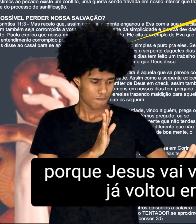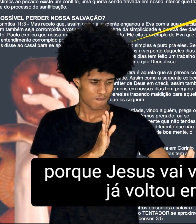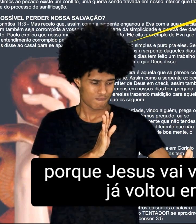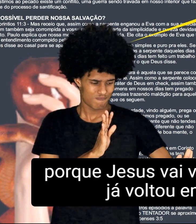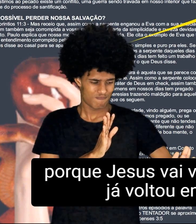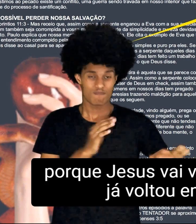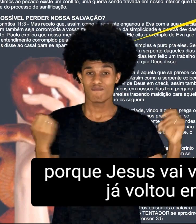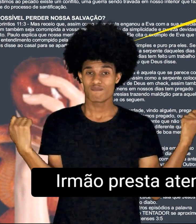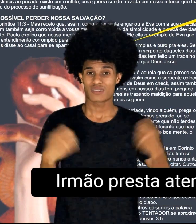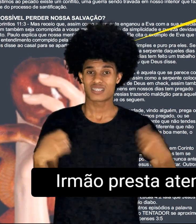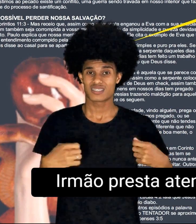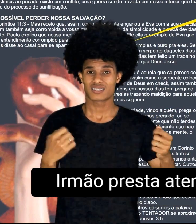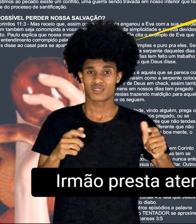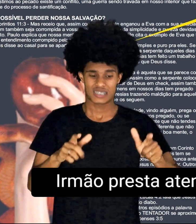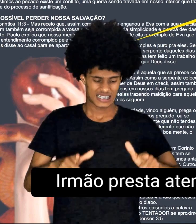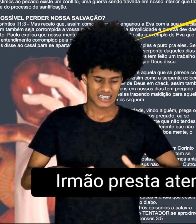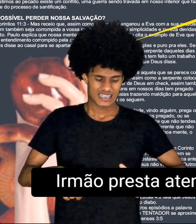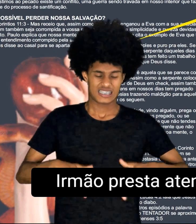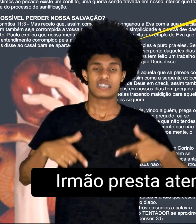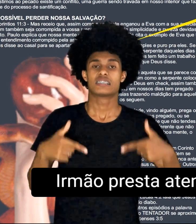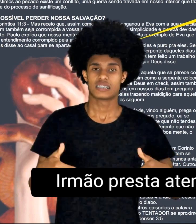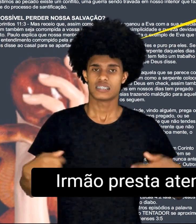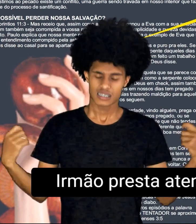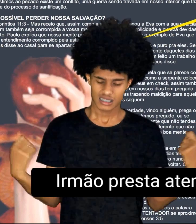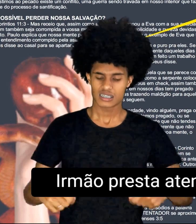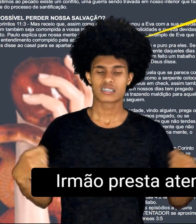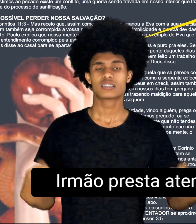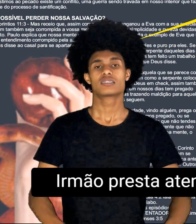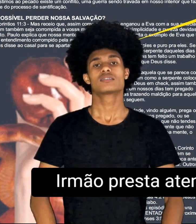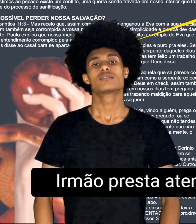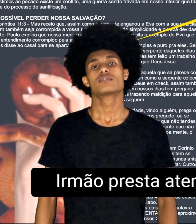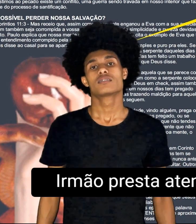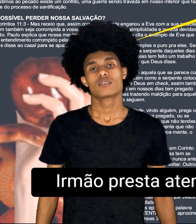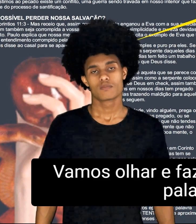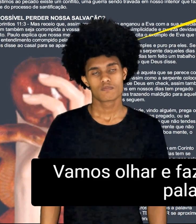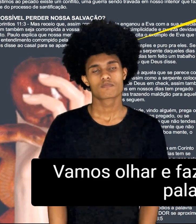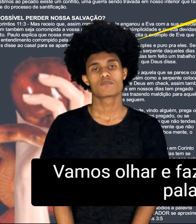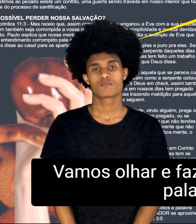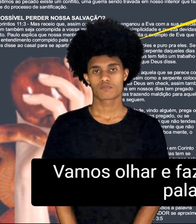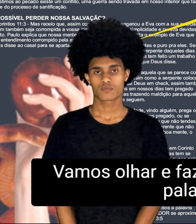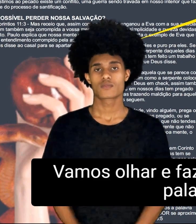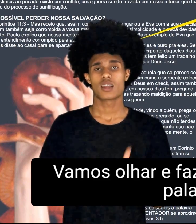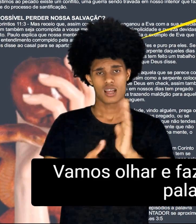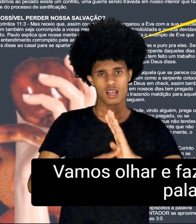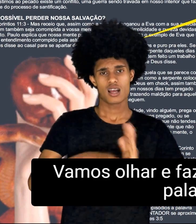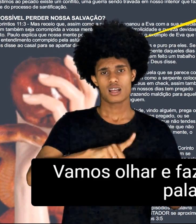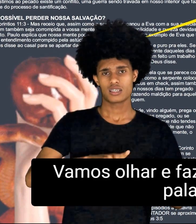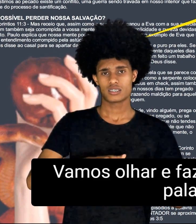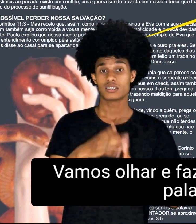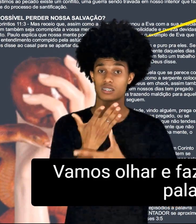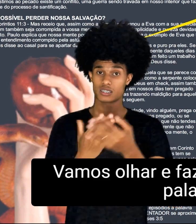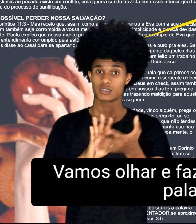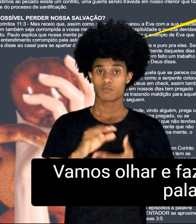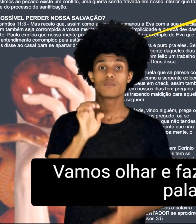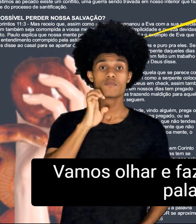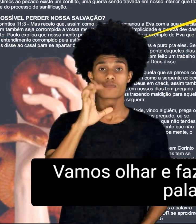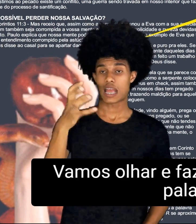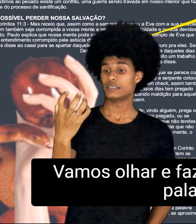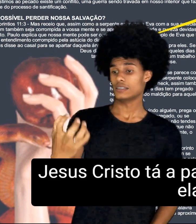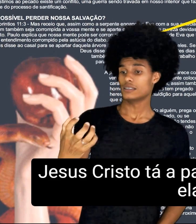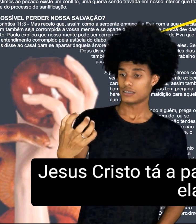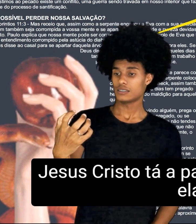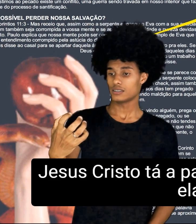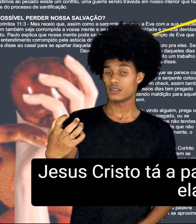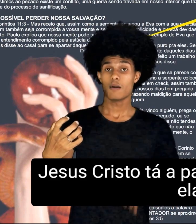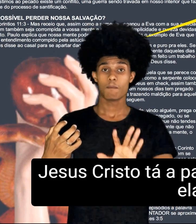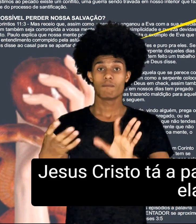já voltou em 70 depois de Cristo. Irmão, preste atenção no que Jesus colocou. Vamos olhar e fazer uma exegese segundo a palavra do